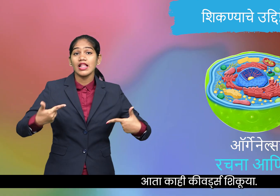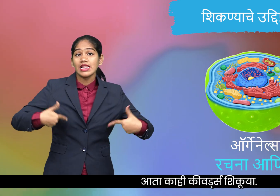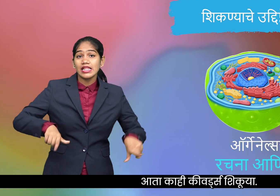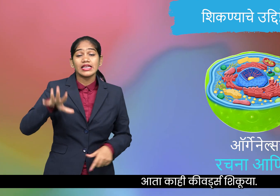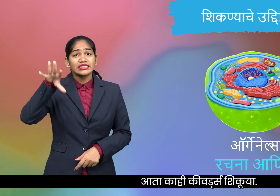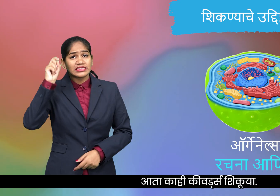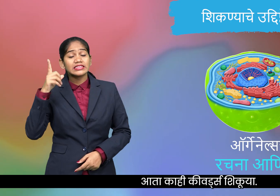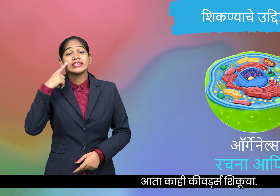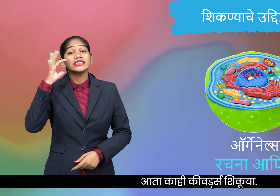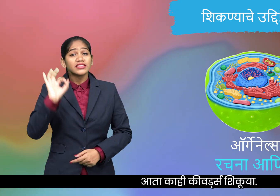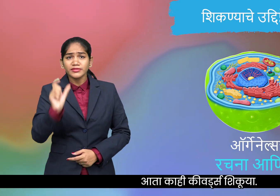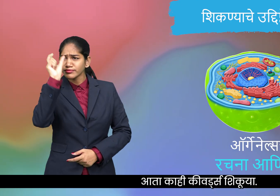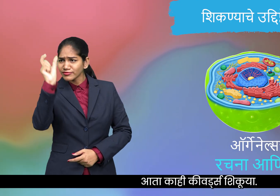आता काही कीवर्ड शिकूया.